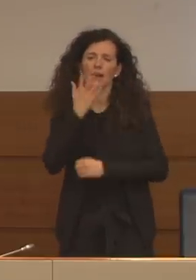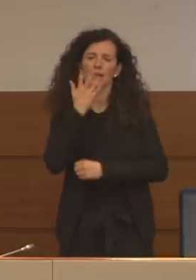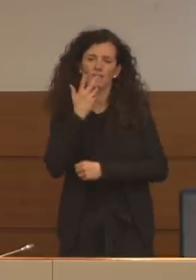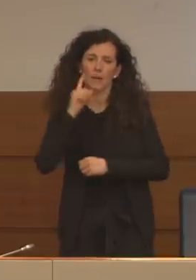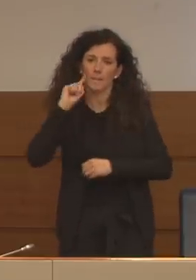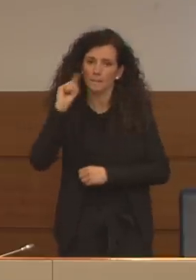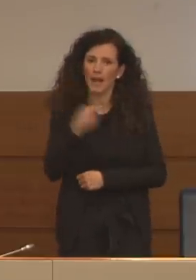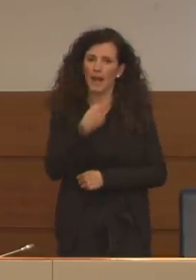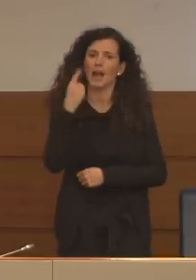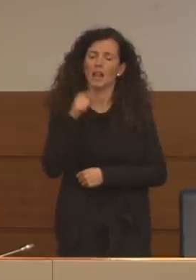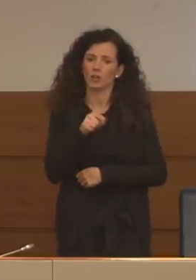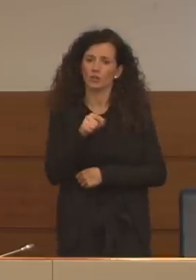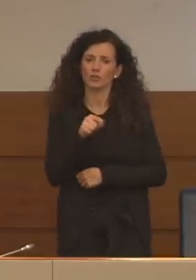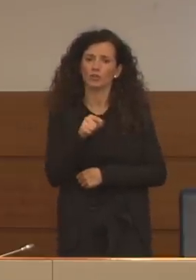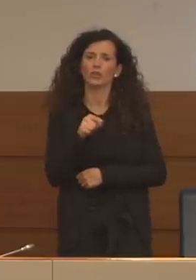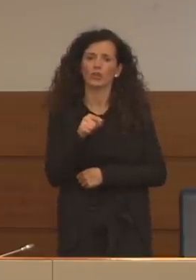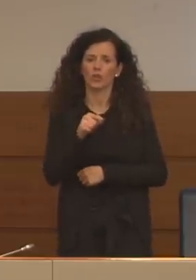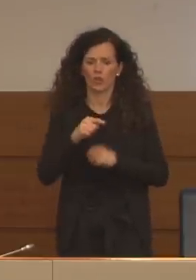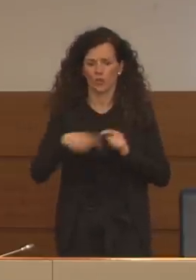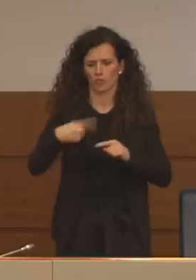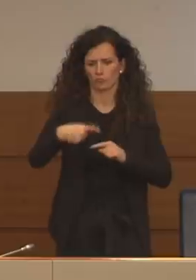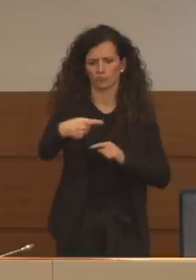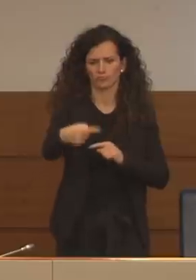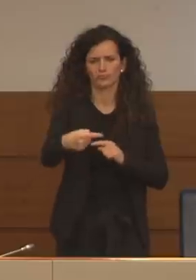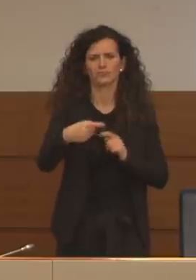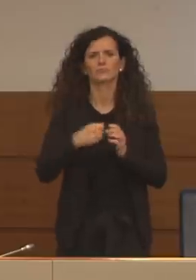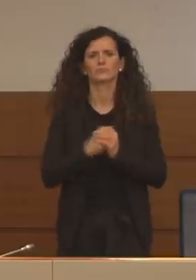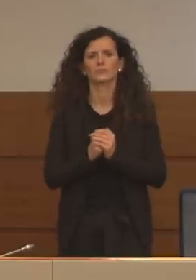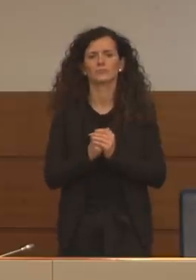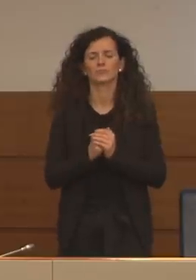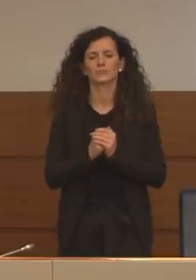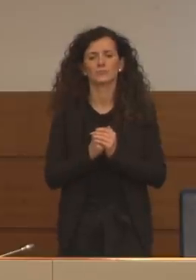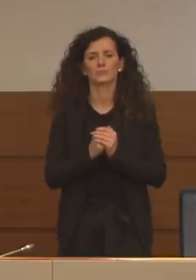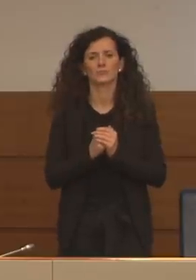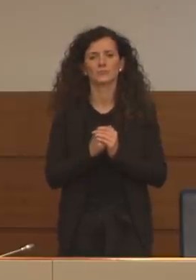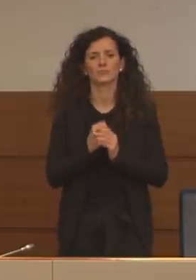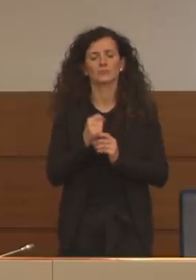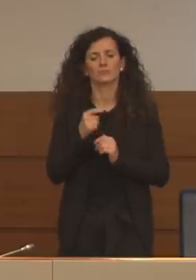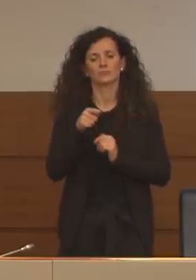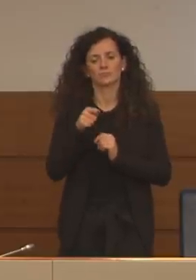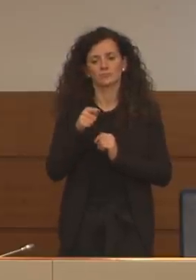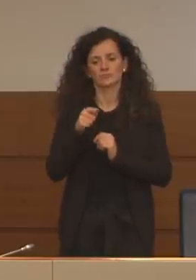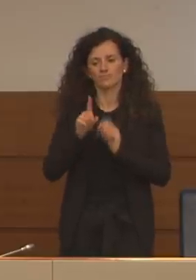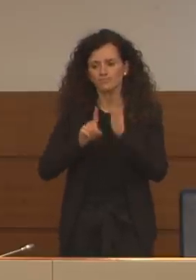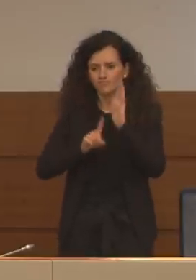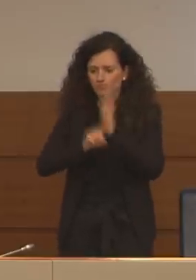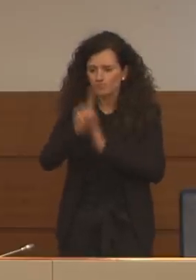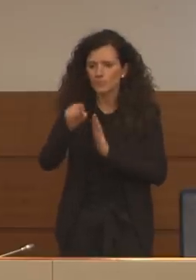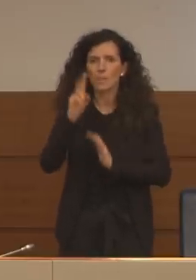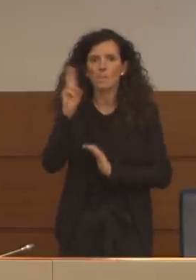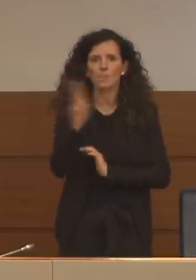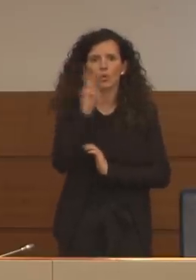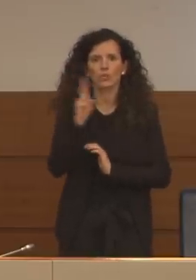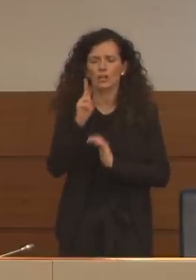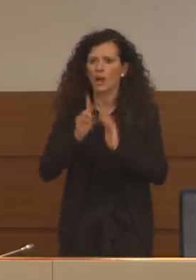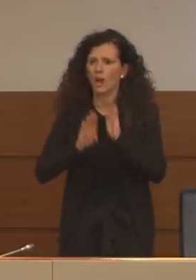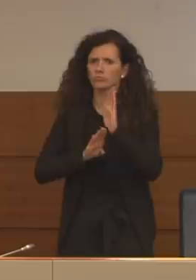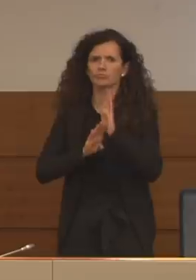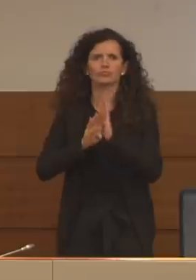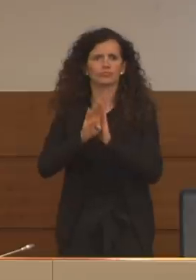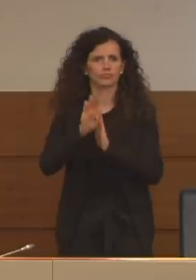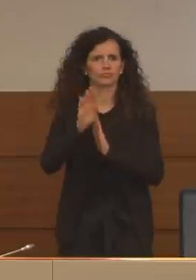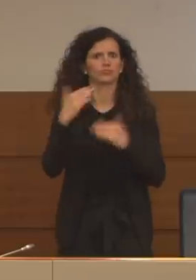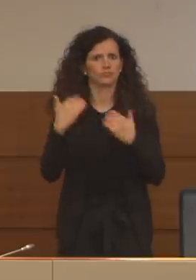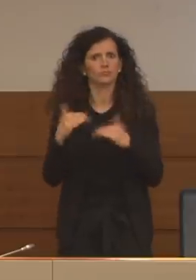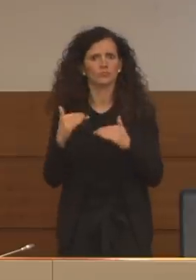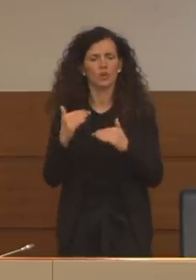faremo nei prossimi giorni il perché appaia una mortalità così elevata rispetto